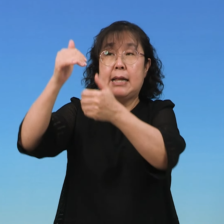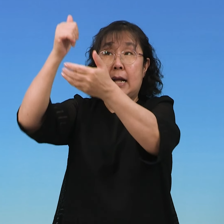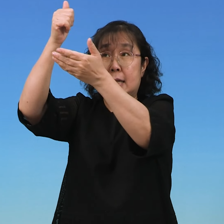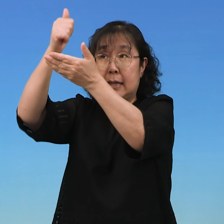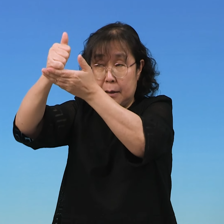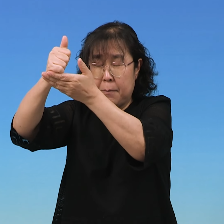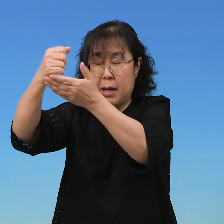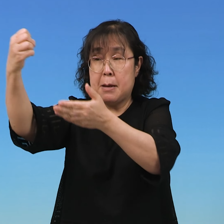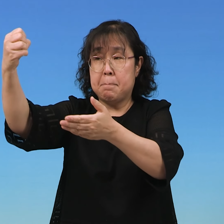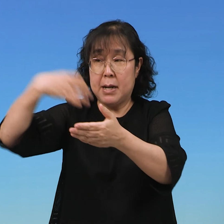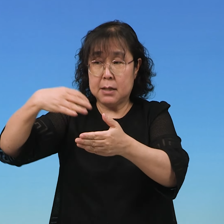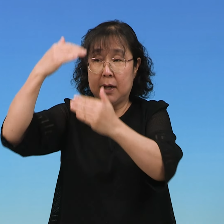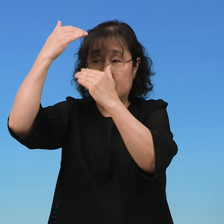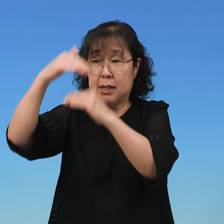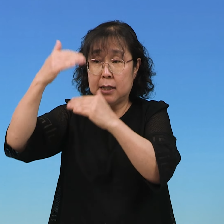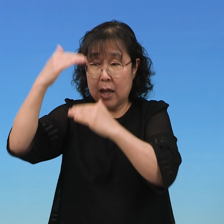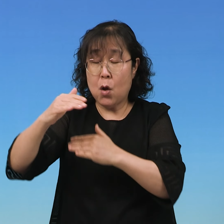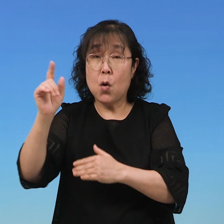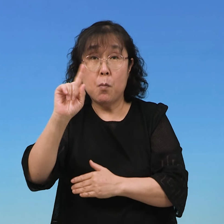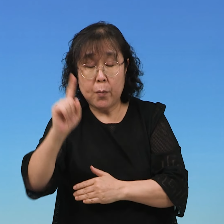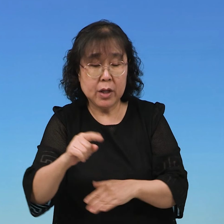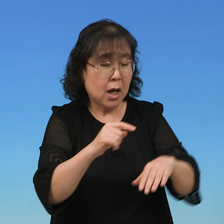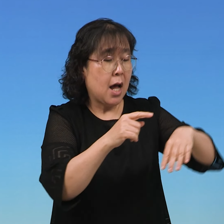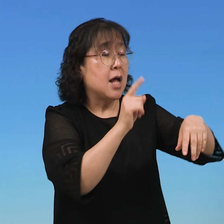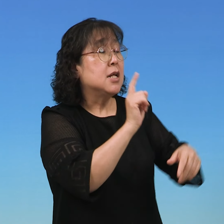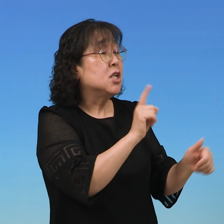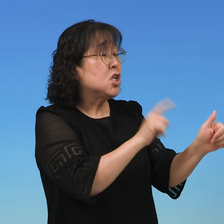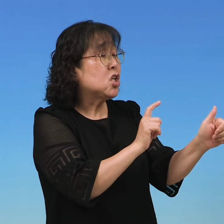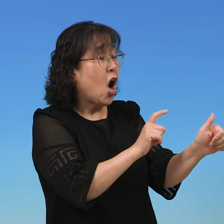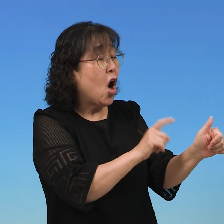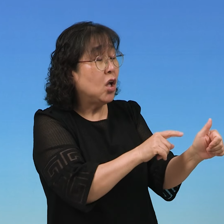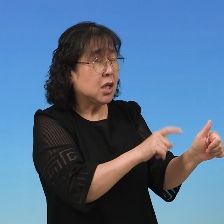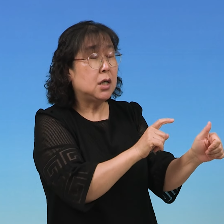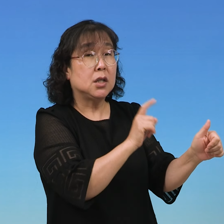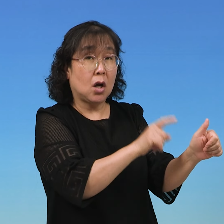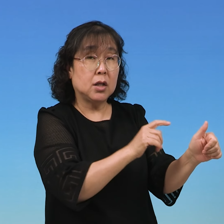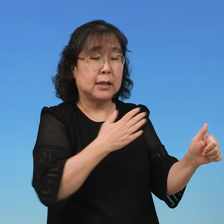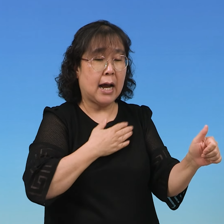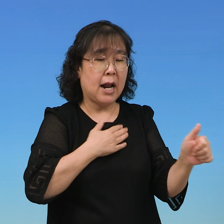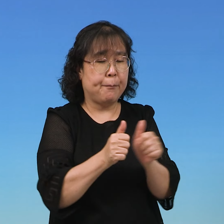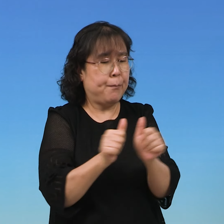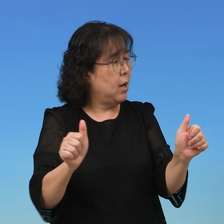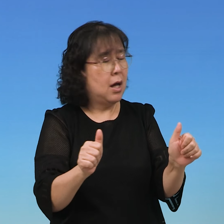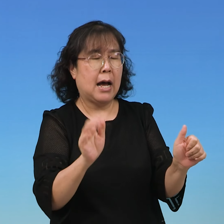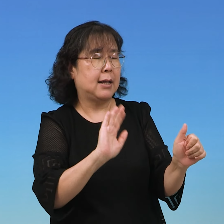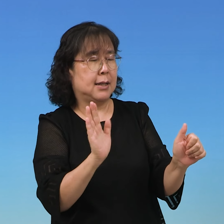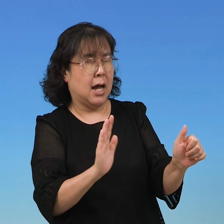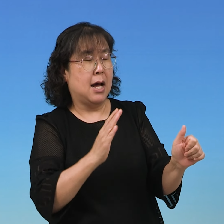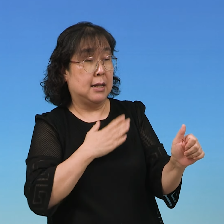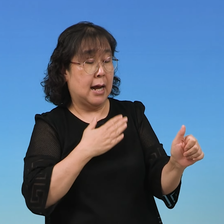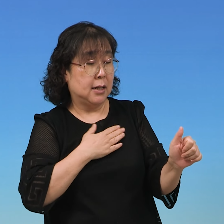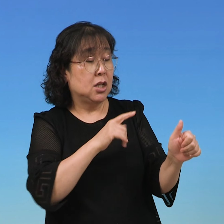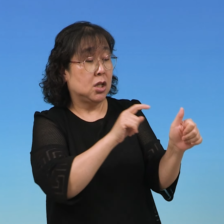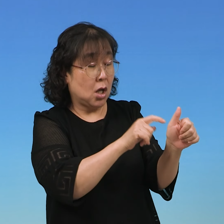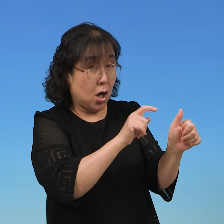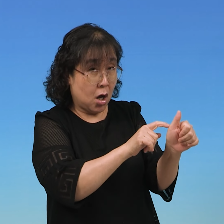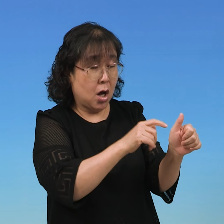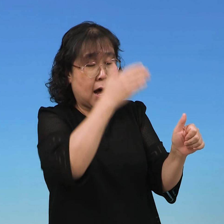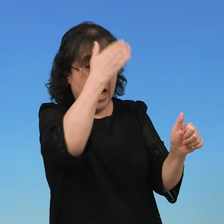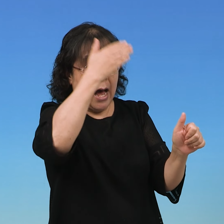해가지고 지금 단절된 듯 같은 상황이지만 오늘도 네 할아버지에게, 네 아버지에게 던져주셨던